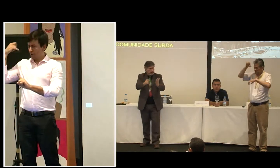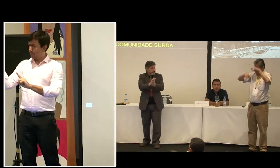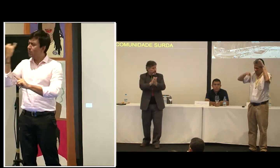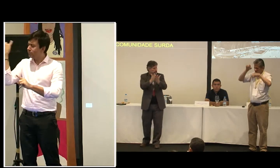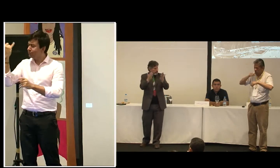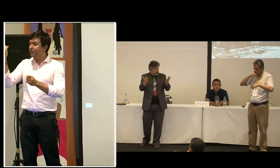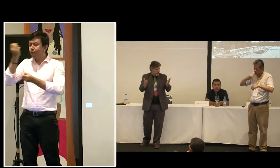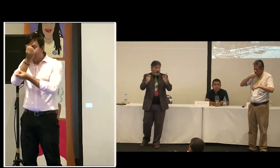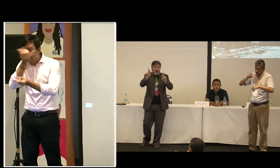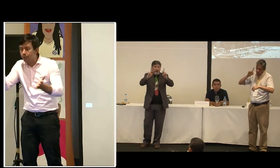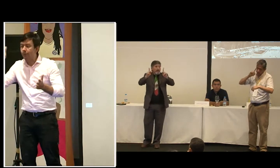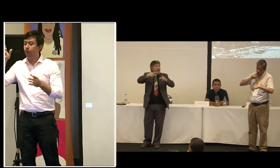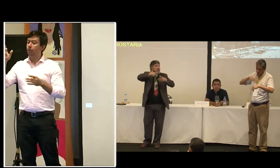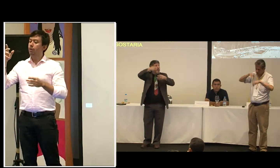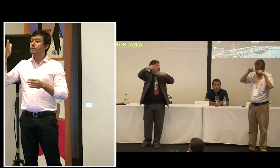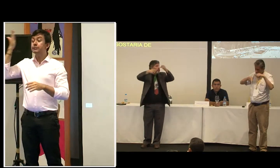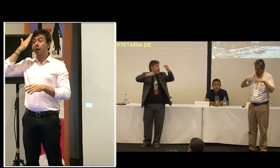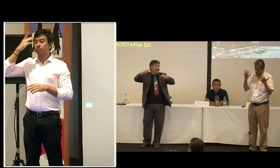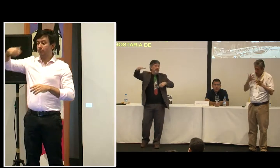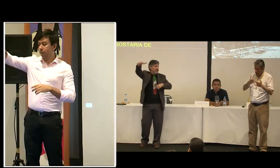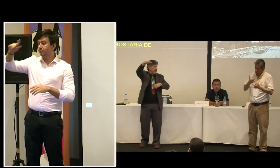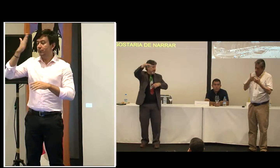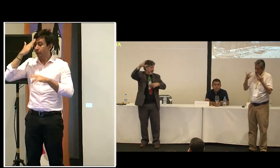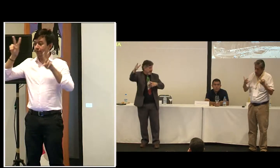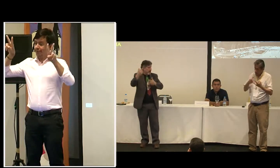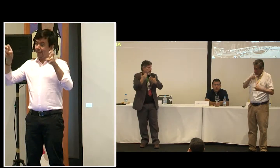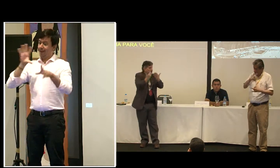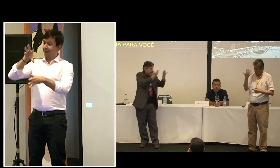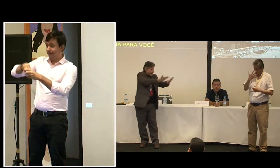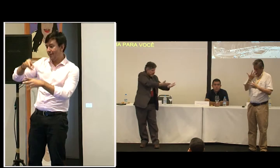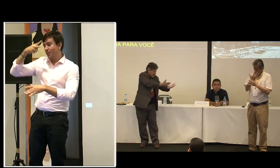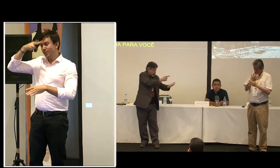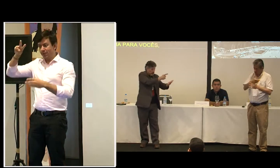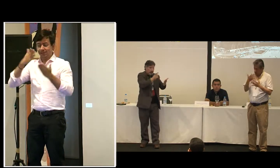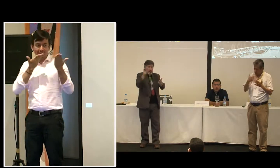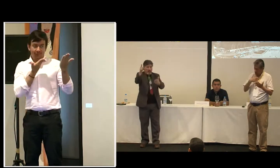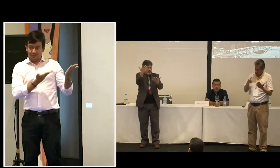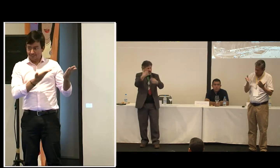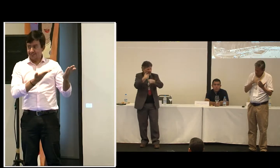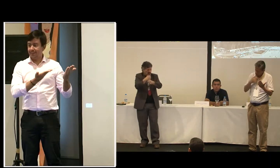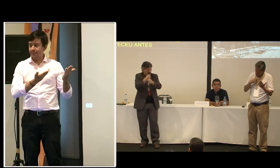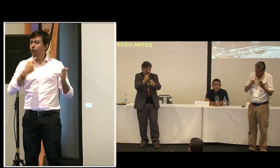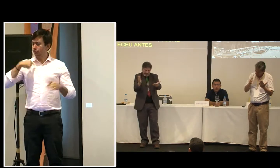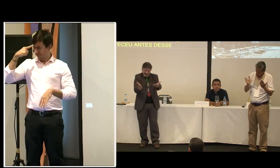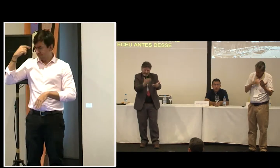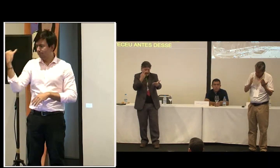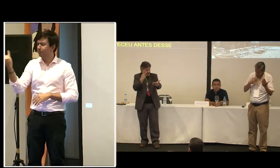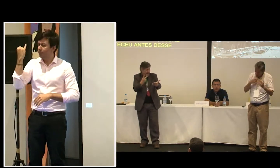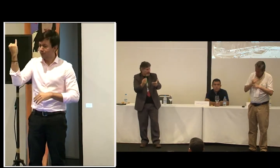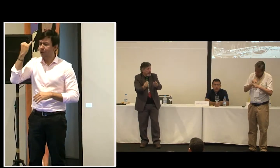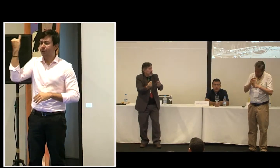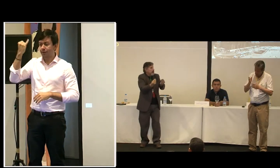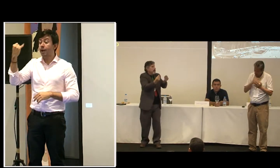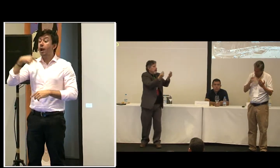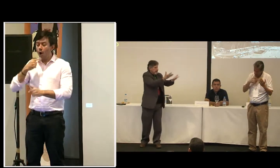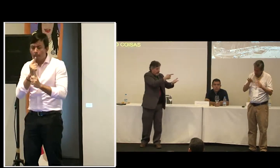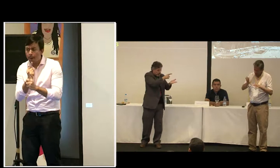que aconteceu antes desse período. São coisas muito importantes que eu gostaria que vocês soubessem.